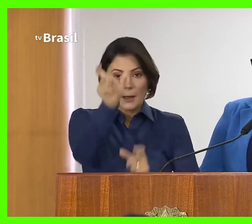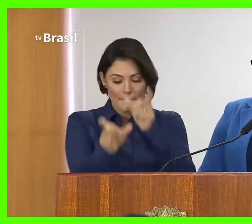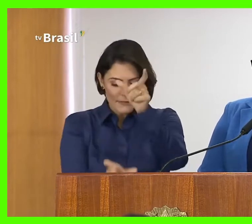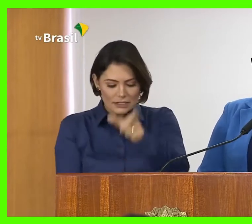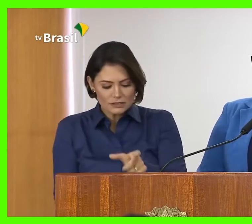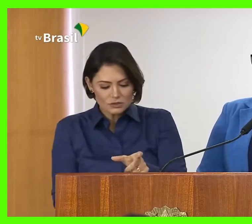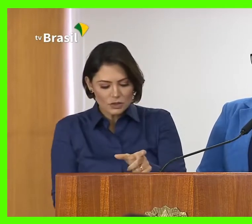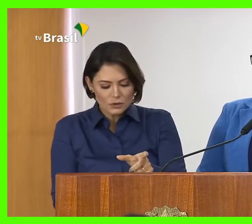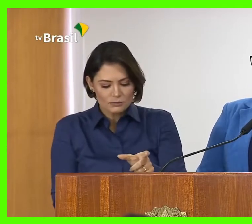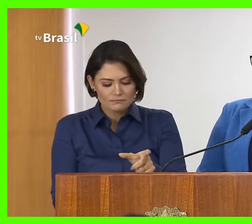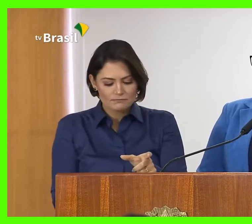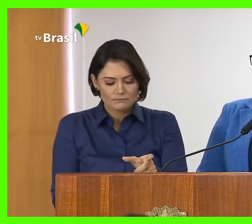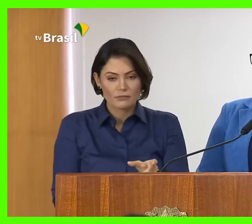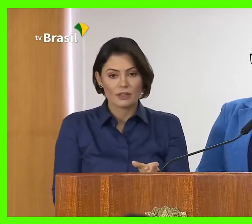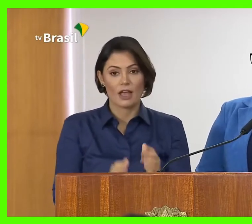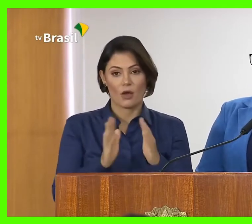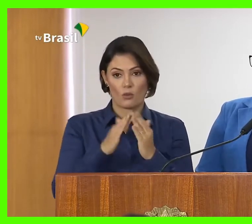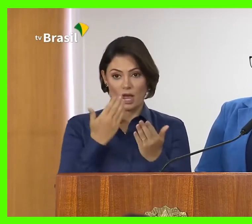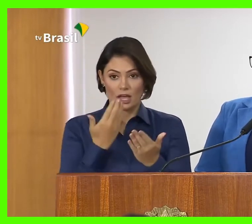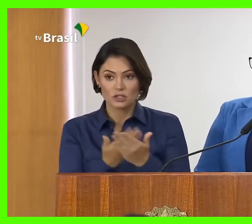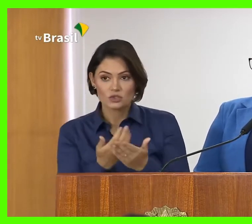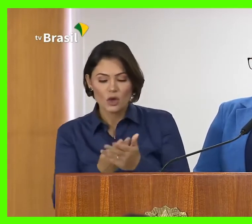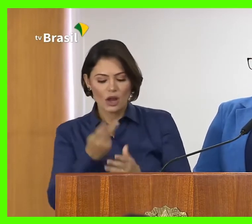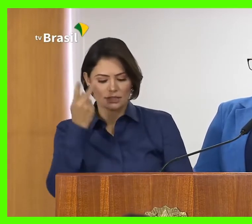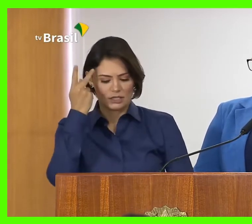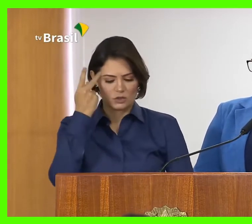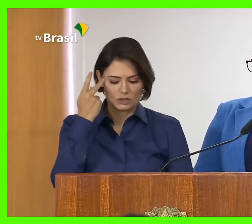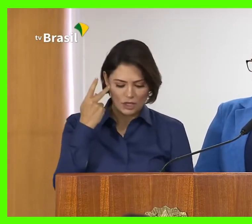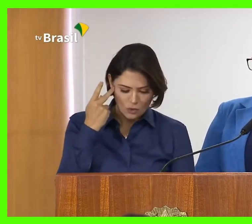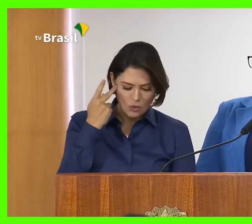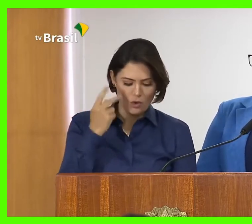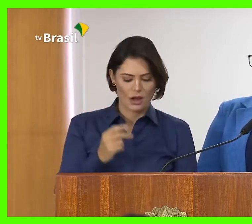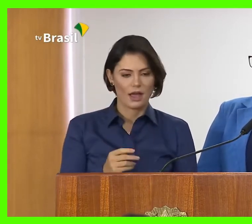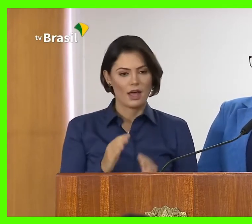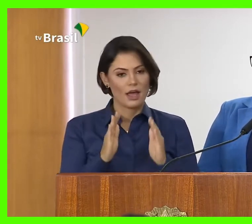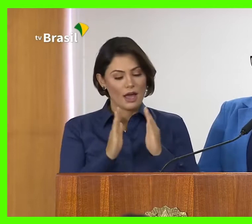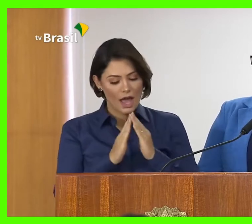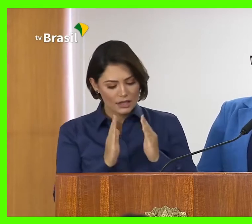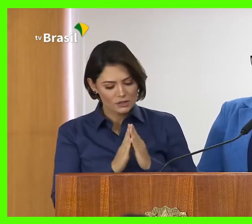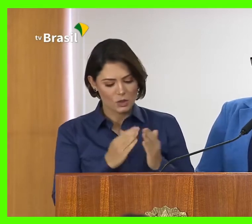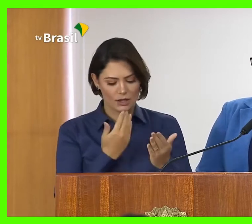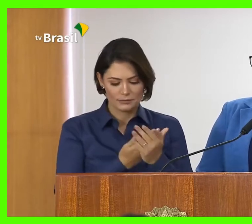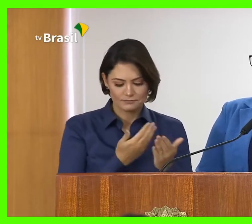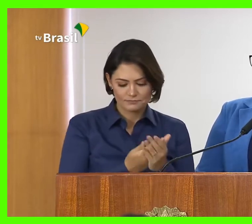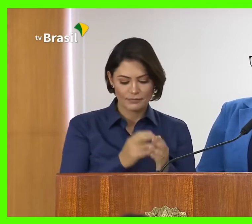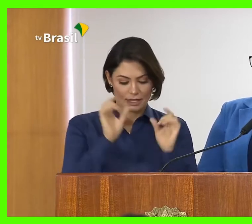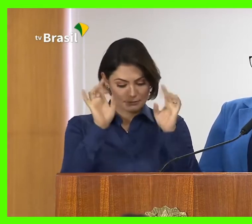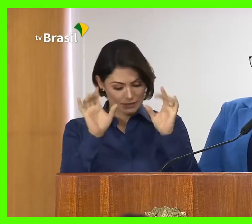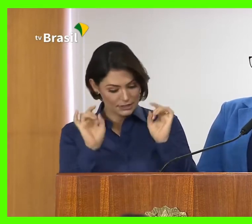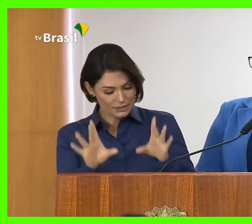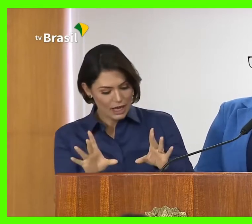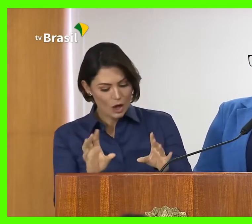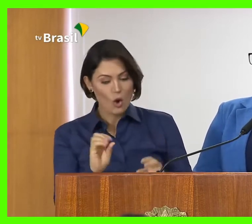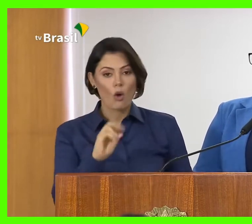de oferecer aos cidadãos a opção de escolarização em escolas regulares,